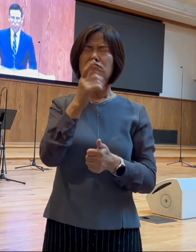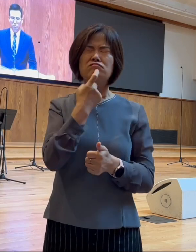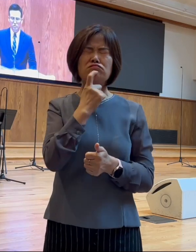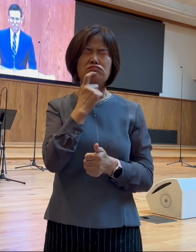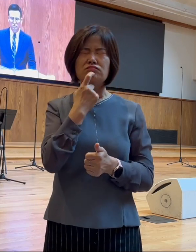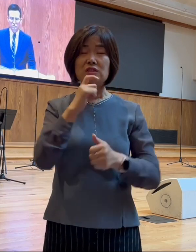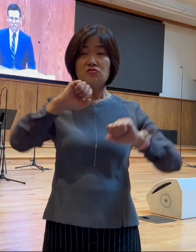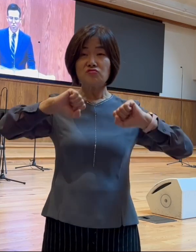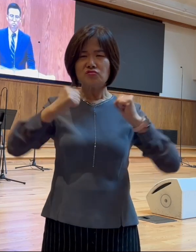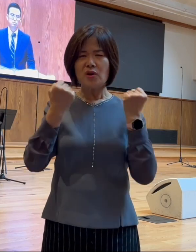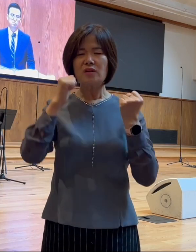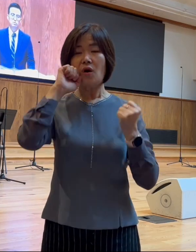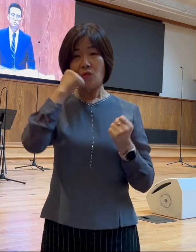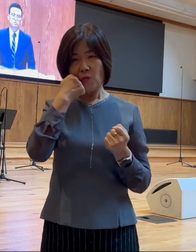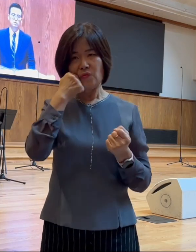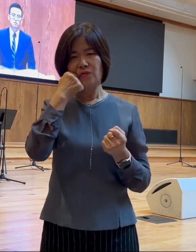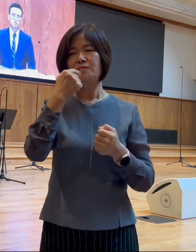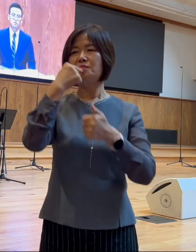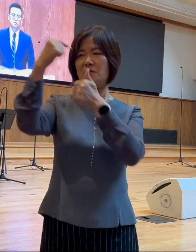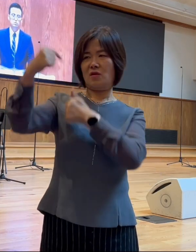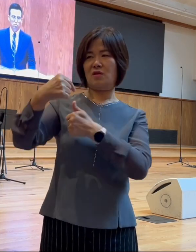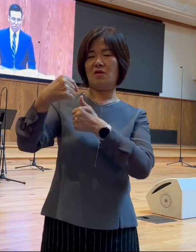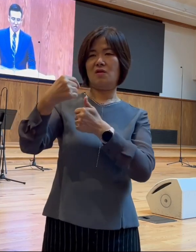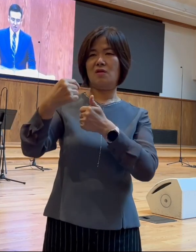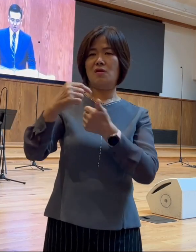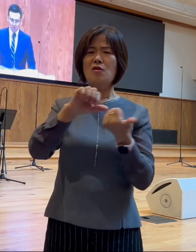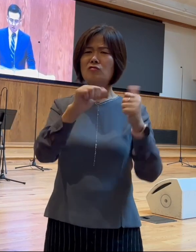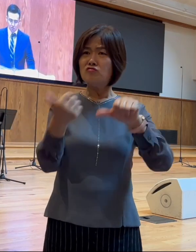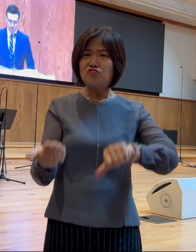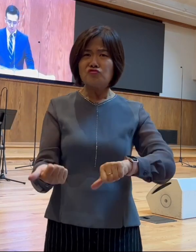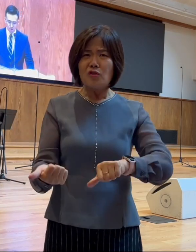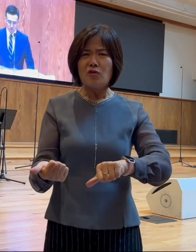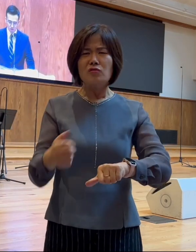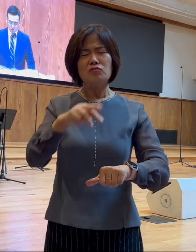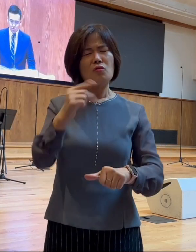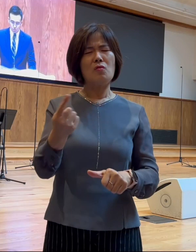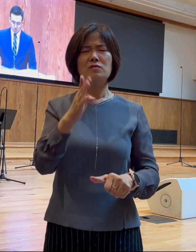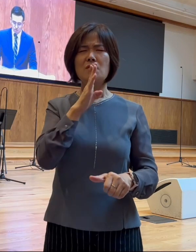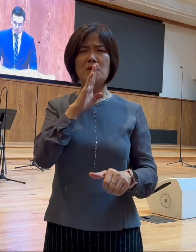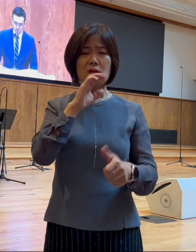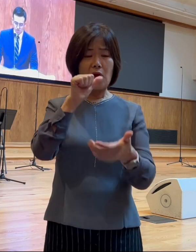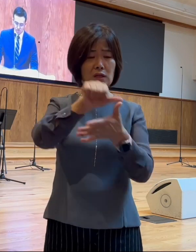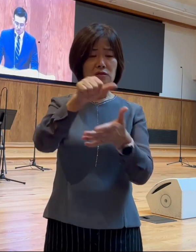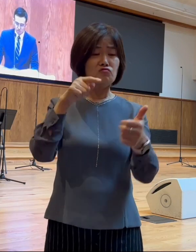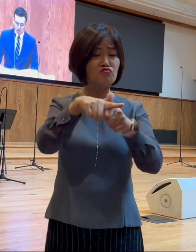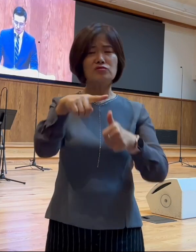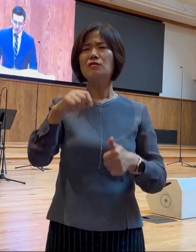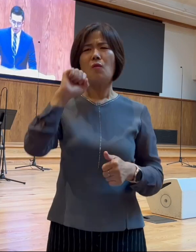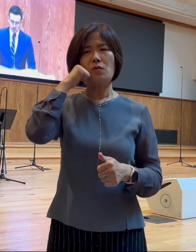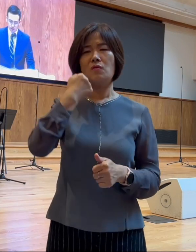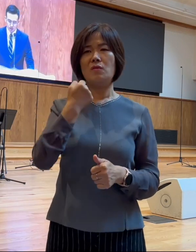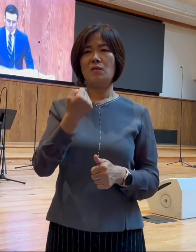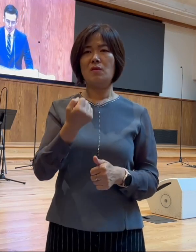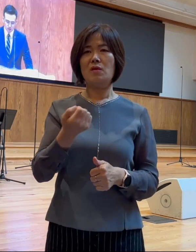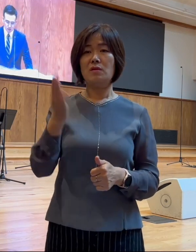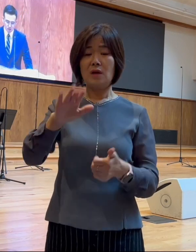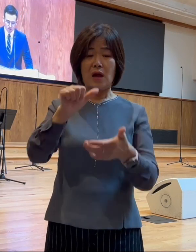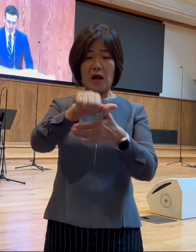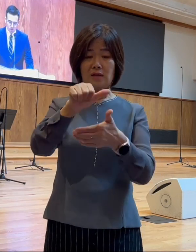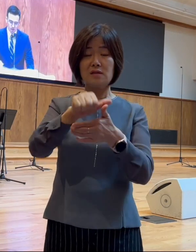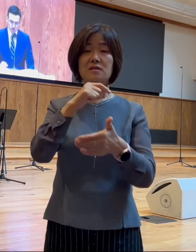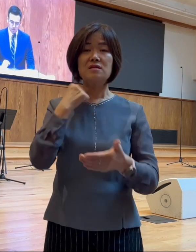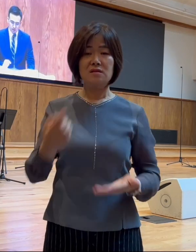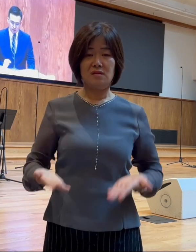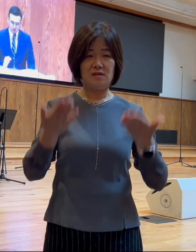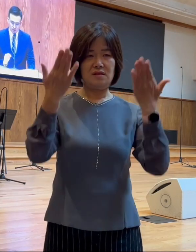수 없는 그 순종, 이건 죽었다 깨어나도 할 수 없는 그 순종. 그러니까 이삭을 바치는 사건은